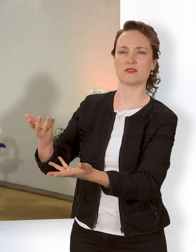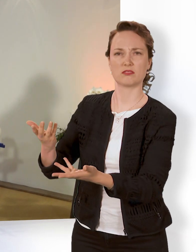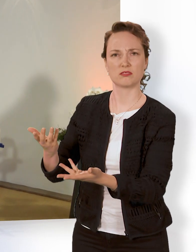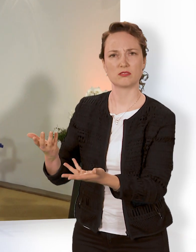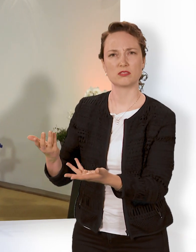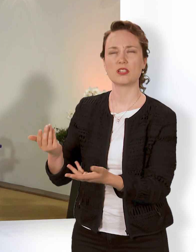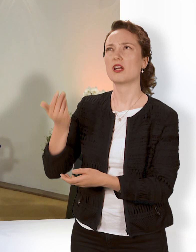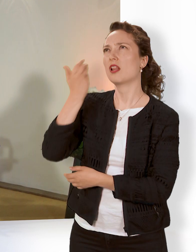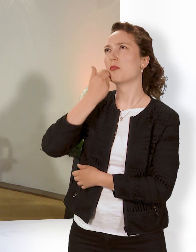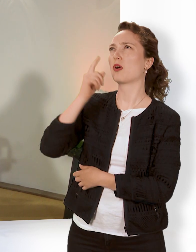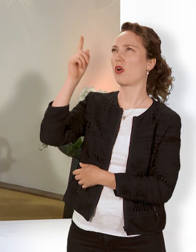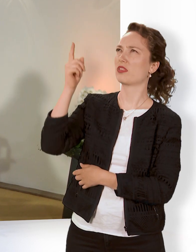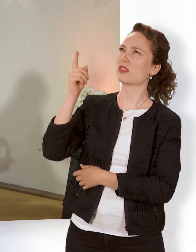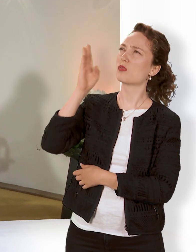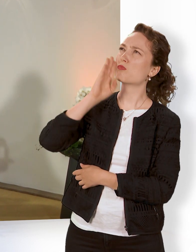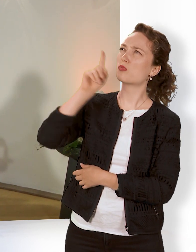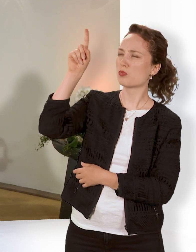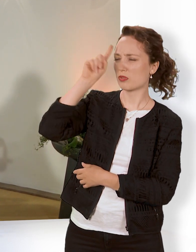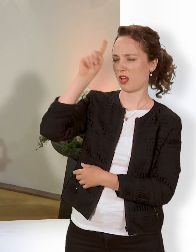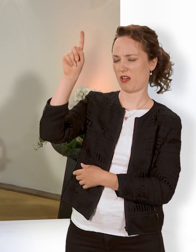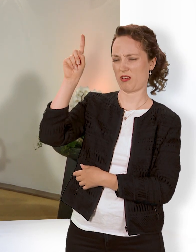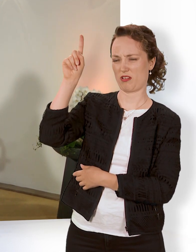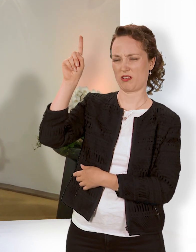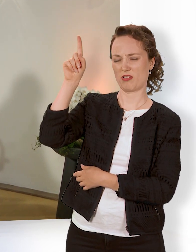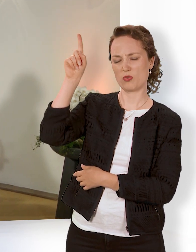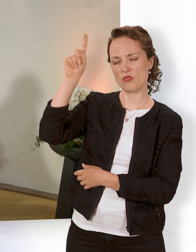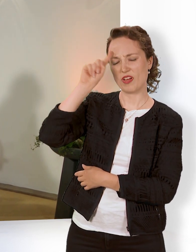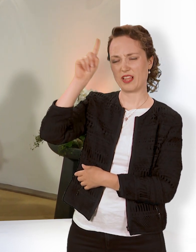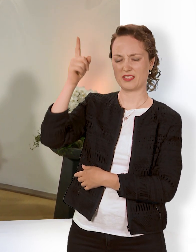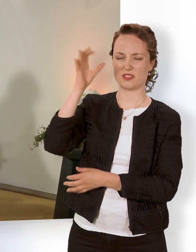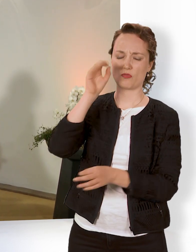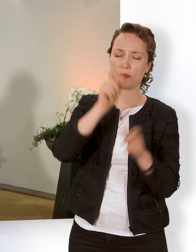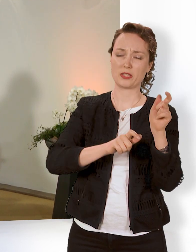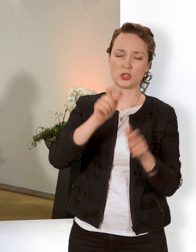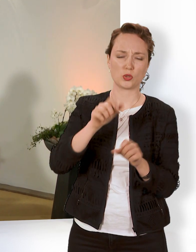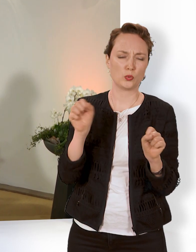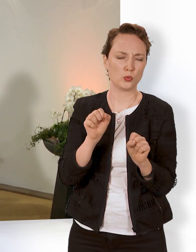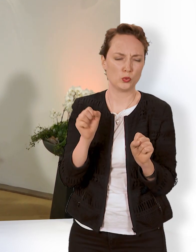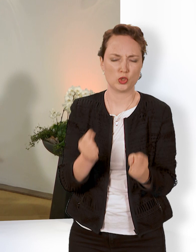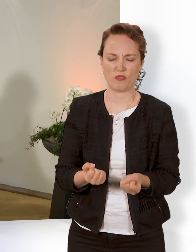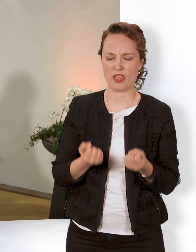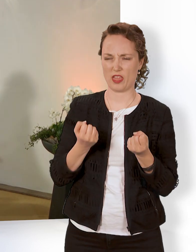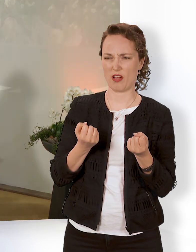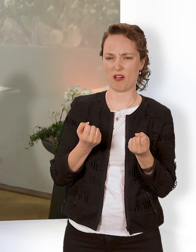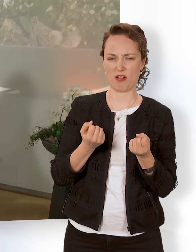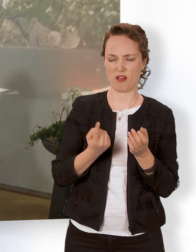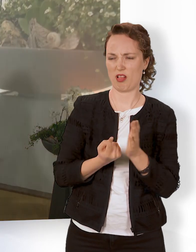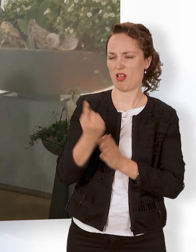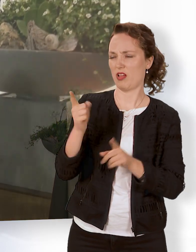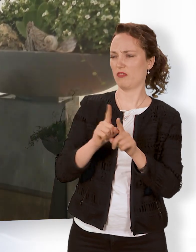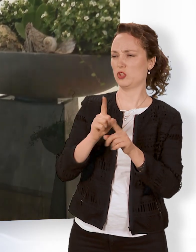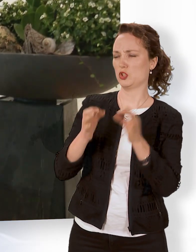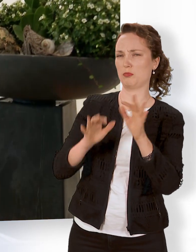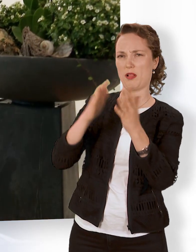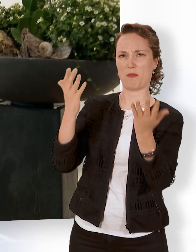Lieber Gott, denk daran, wie schwer es ist für Menschen, wie Spielbälle herumgeworfen, wie Abfall weggeworfen zu werden. Nimm dich